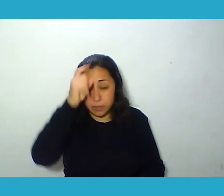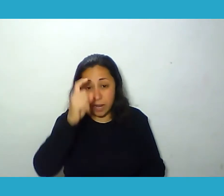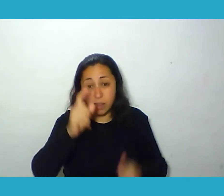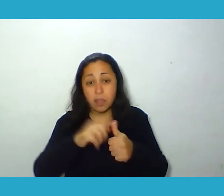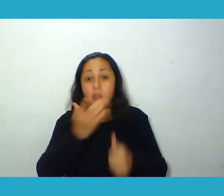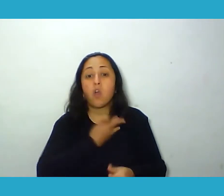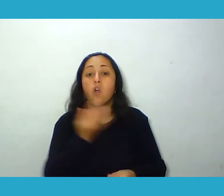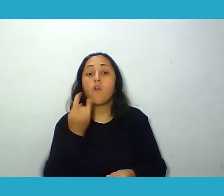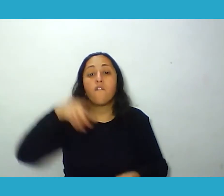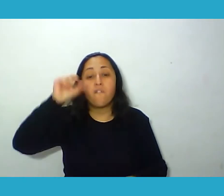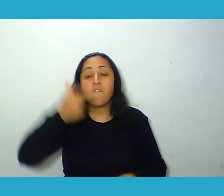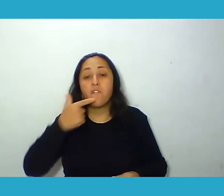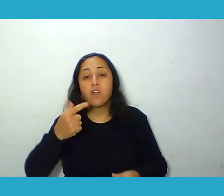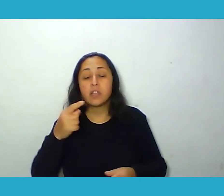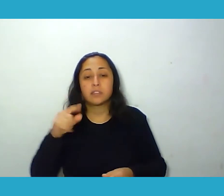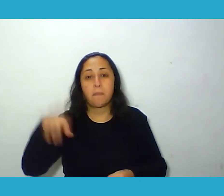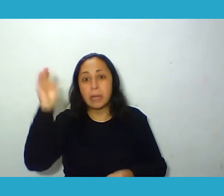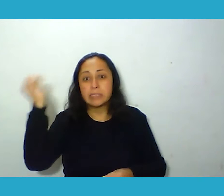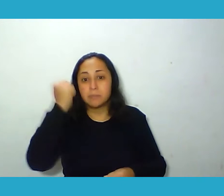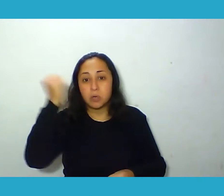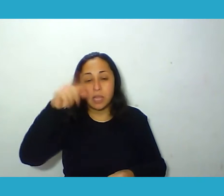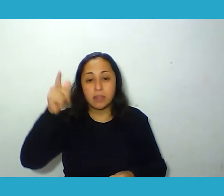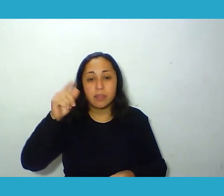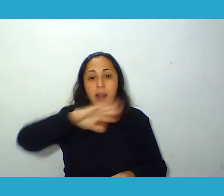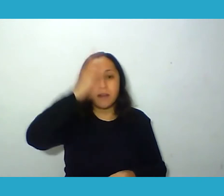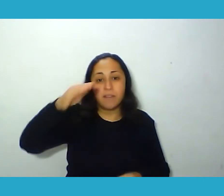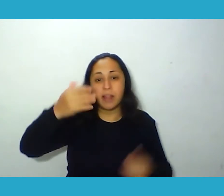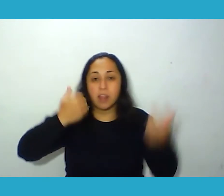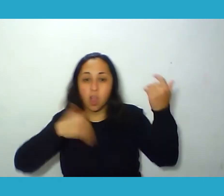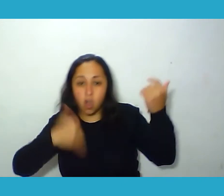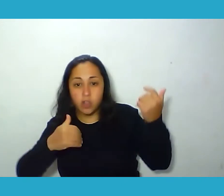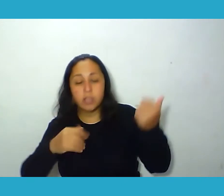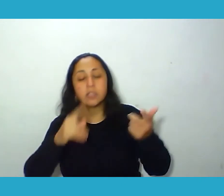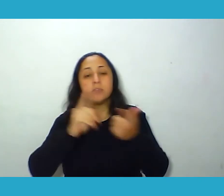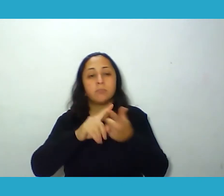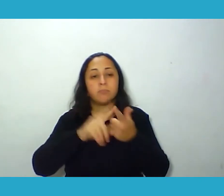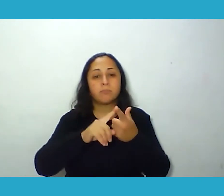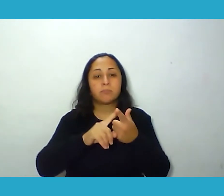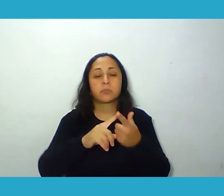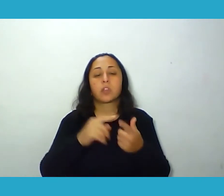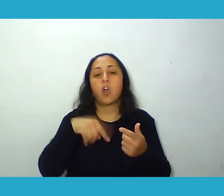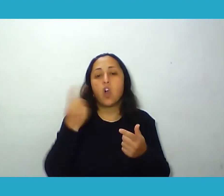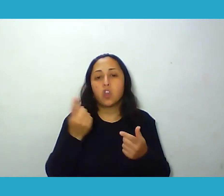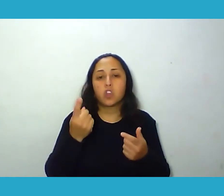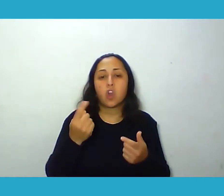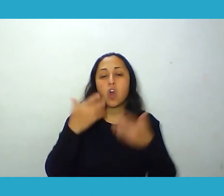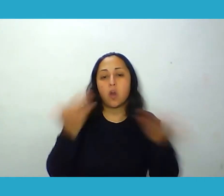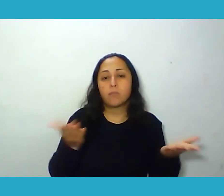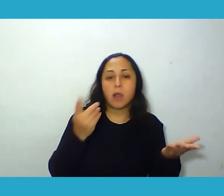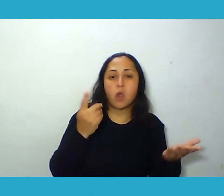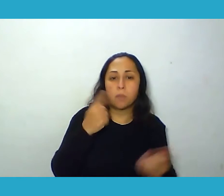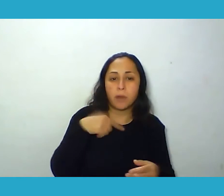de referencia de la zona, el que se encuentra en la falda Cosquín, estos 2 municipales y el de la Cumbre.